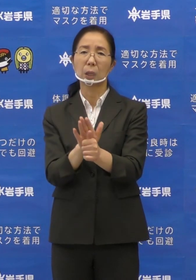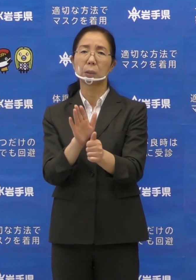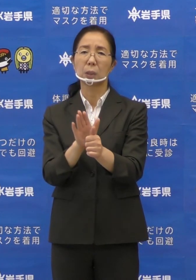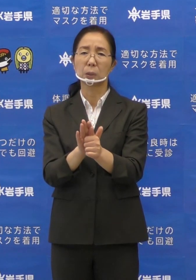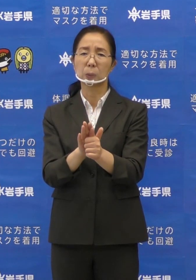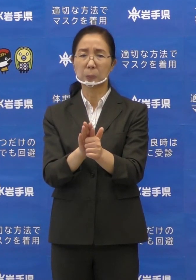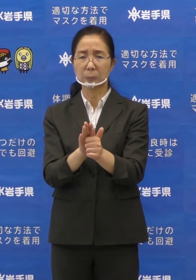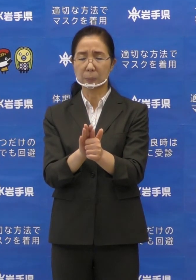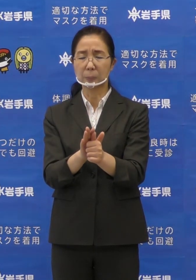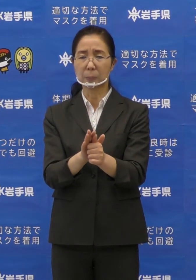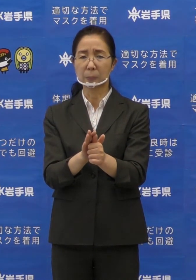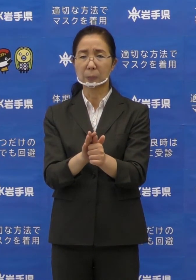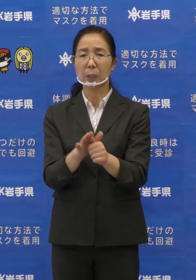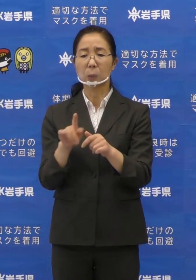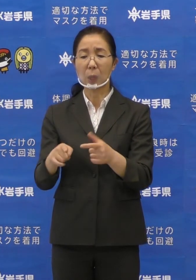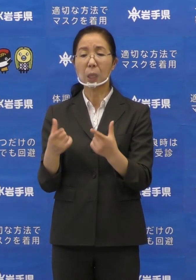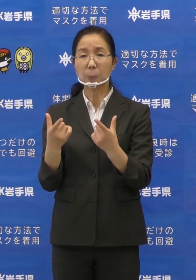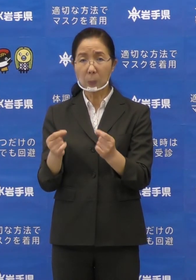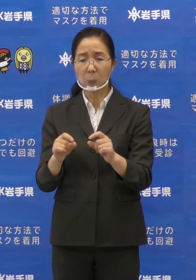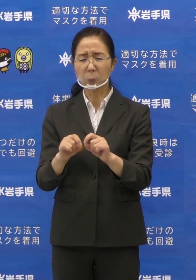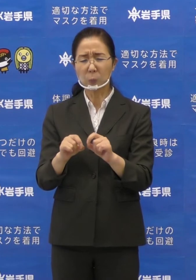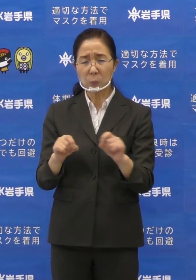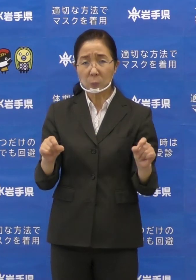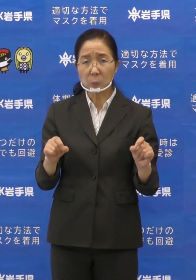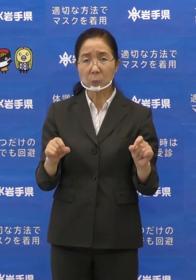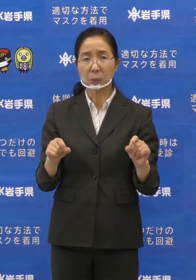けど、それはそれで続けながら